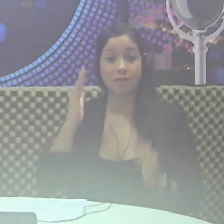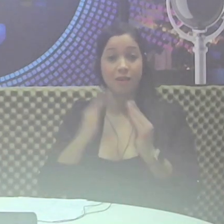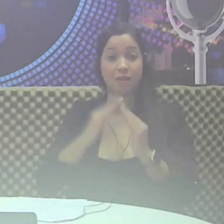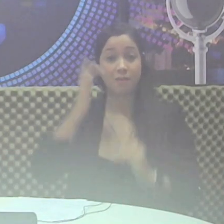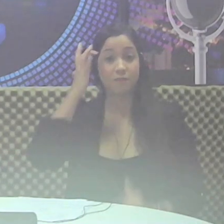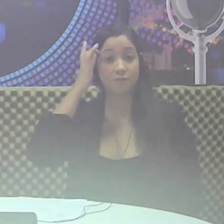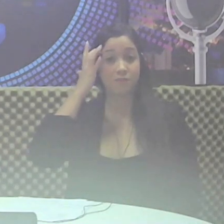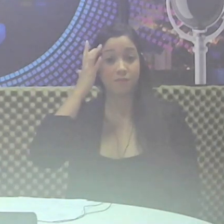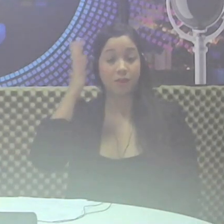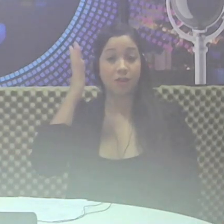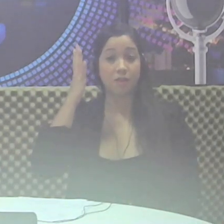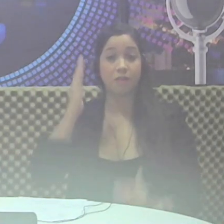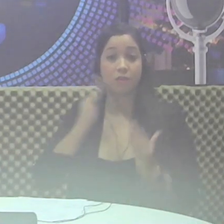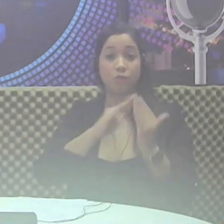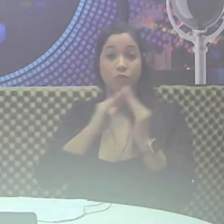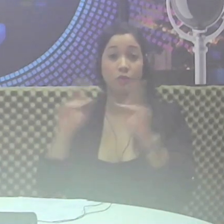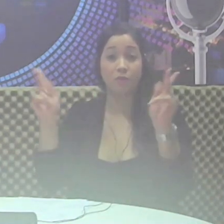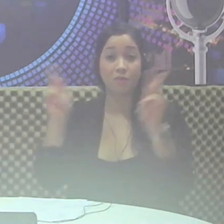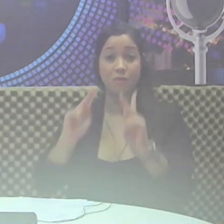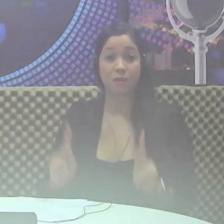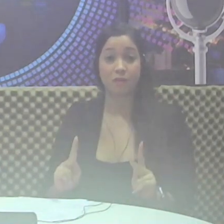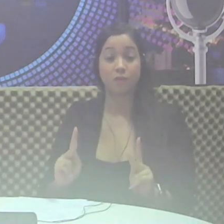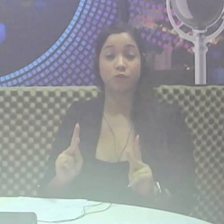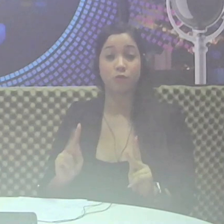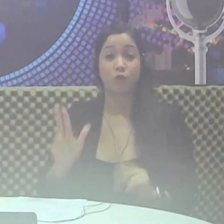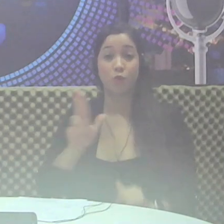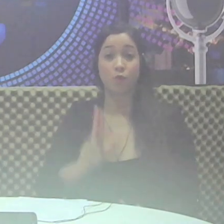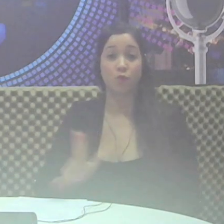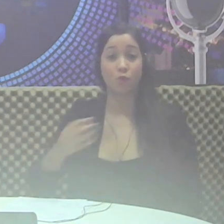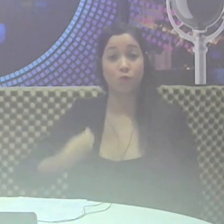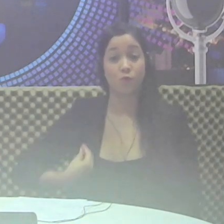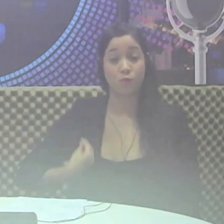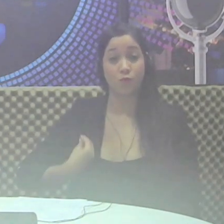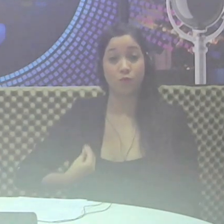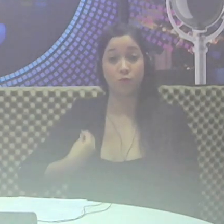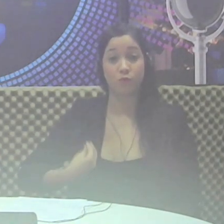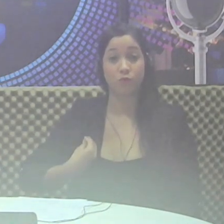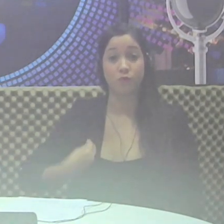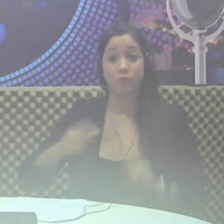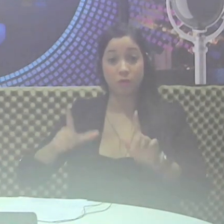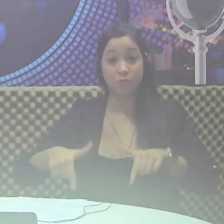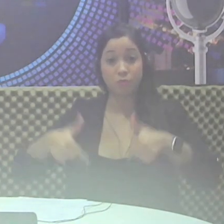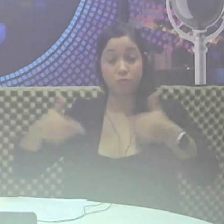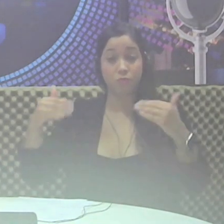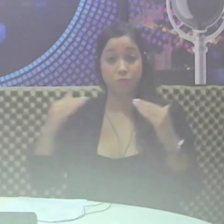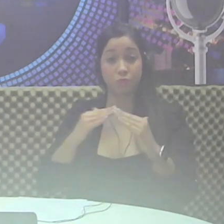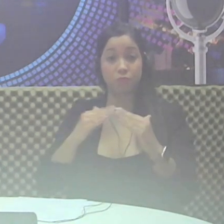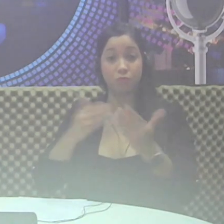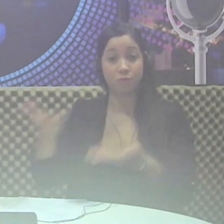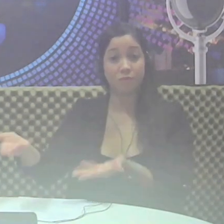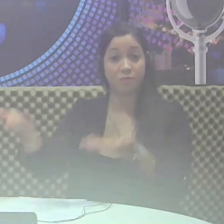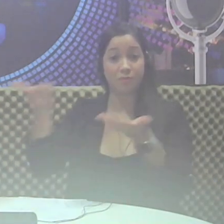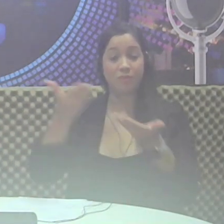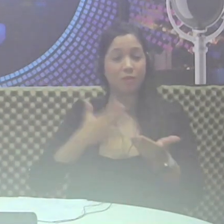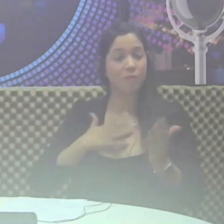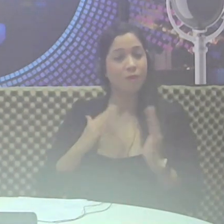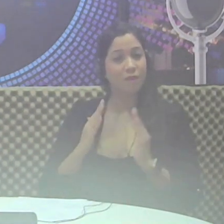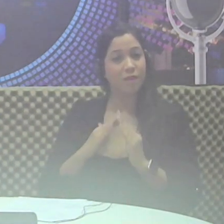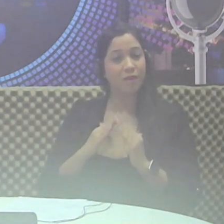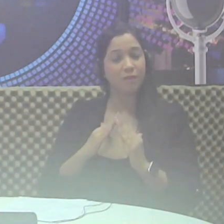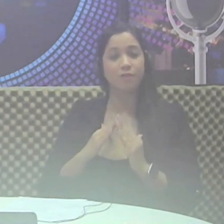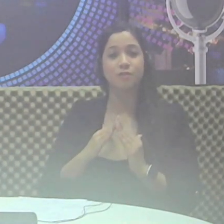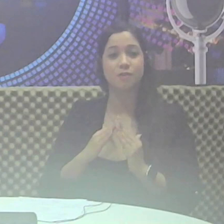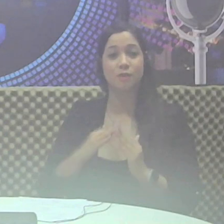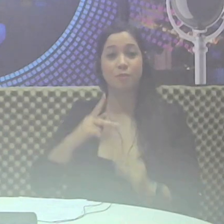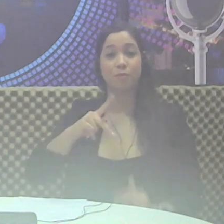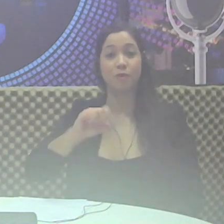Fácil, Assentamento da Paz, Uberlândia Viva, Ação Moradia, Entre a Casa é Minha e